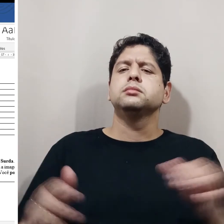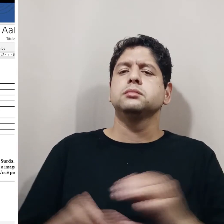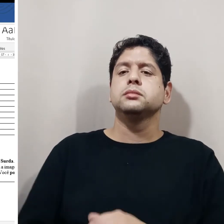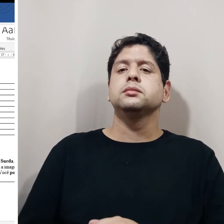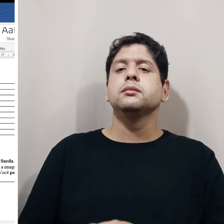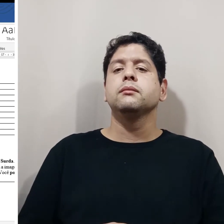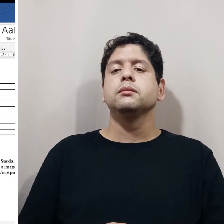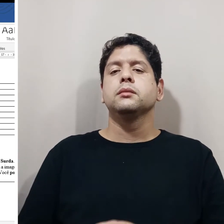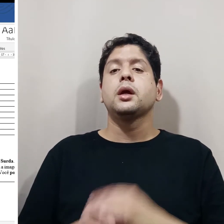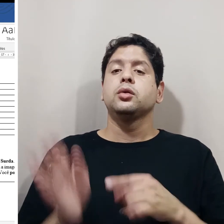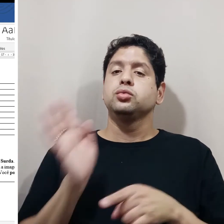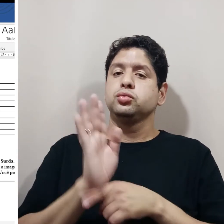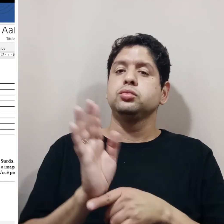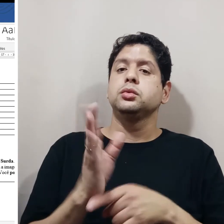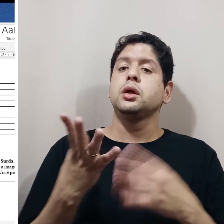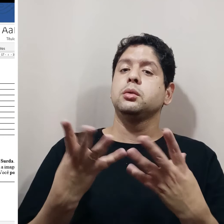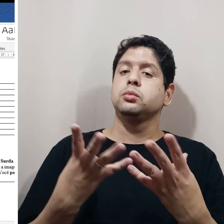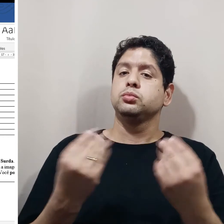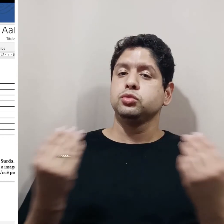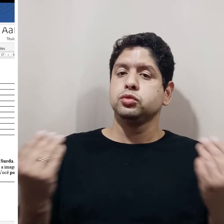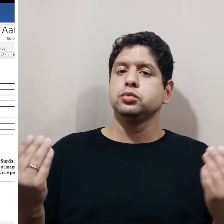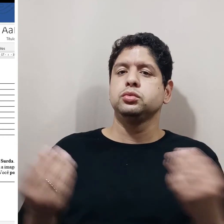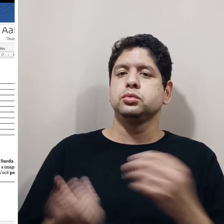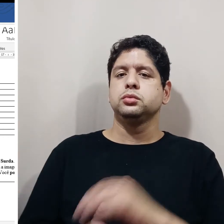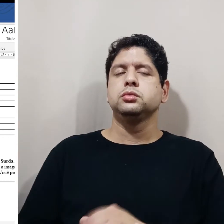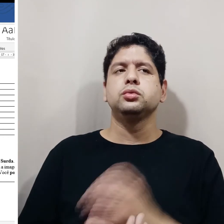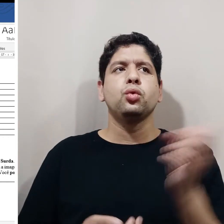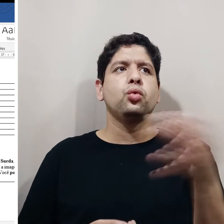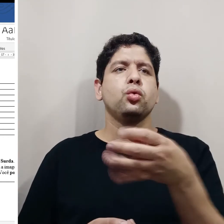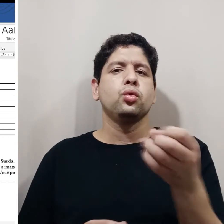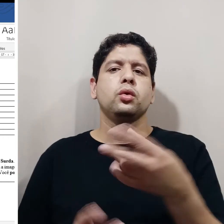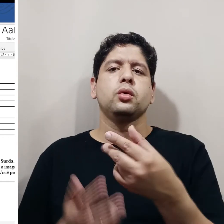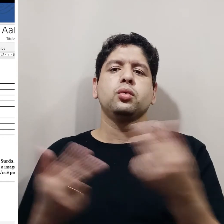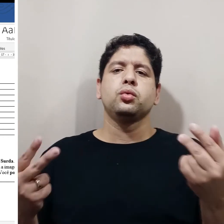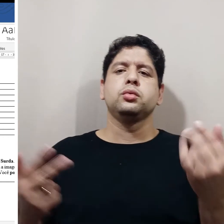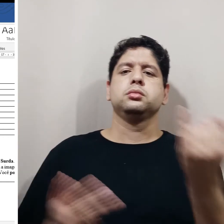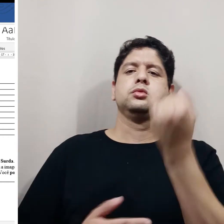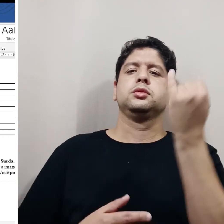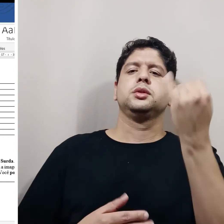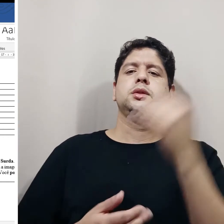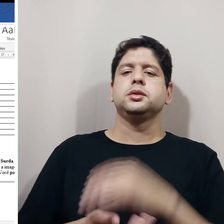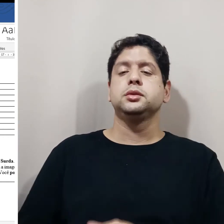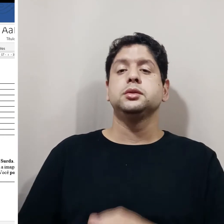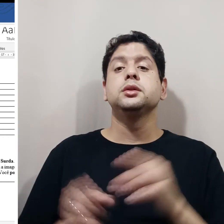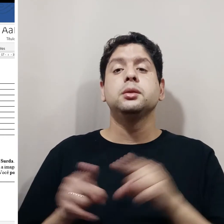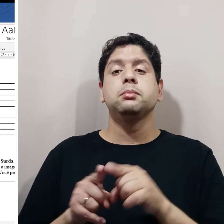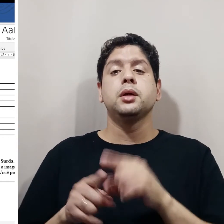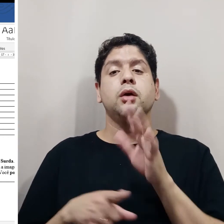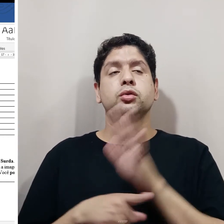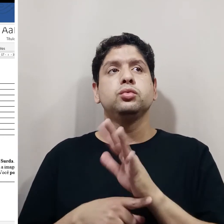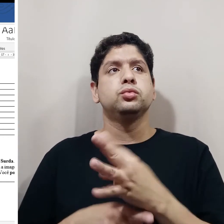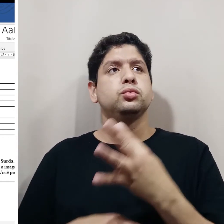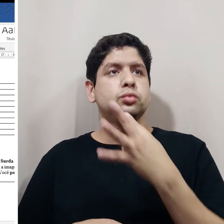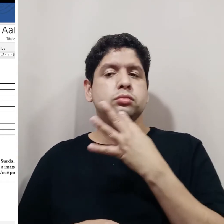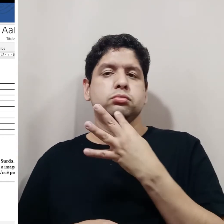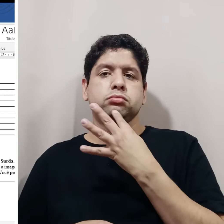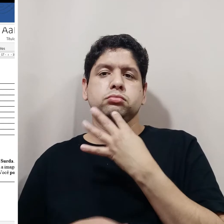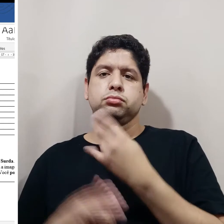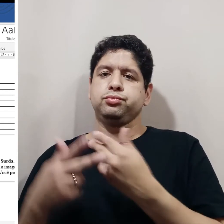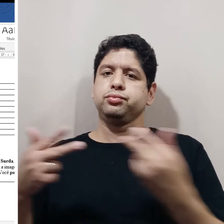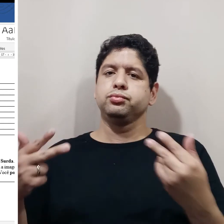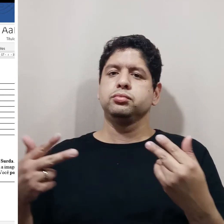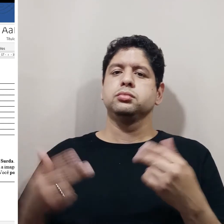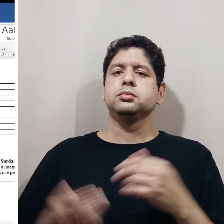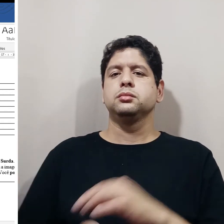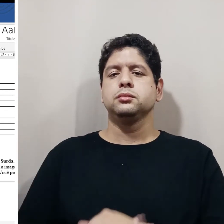porque, né, ajudou, né, a propagar, né? O que é propagar? Espalhar, né?